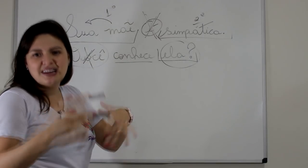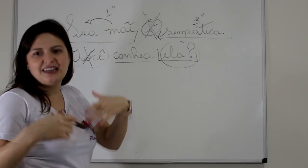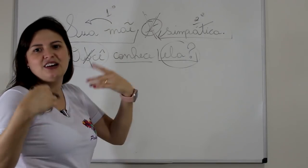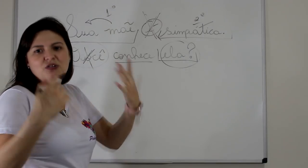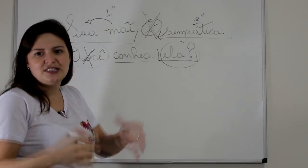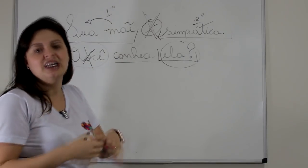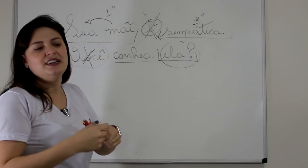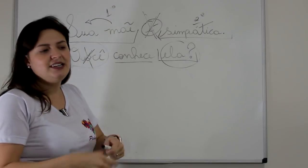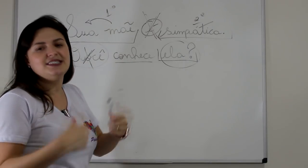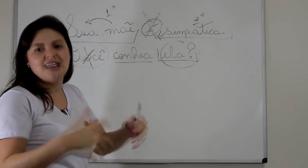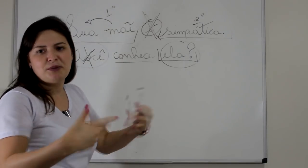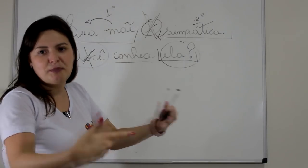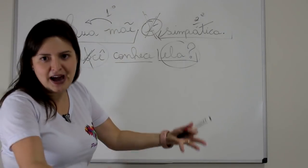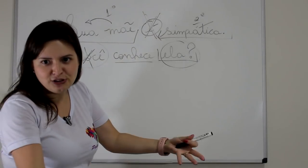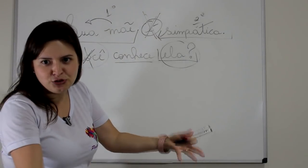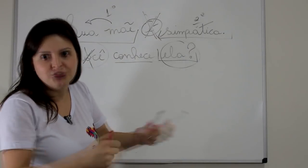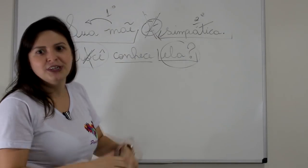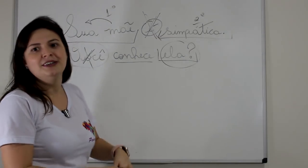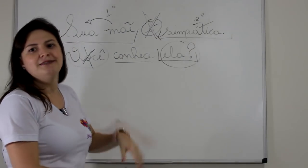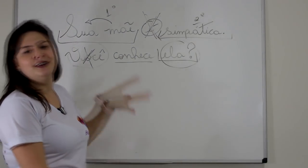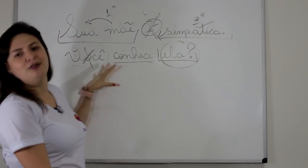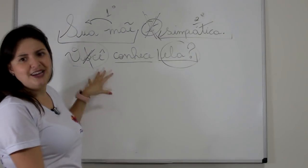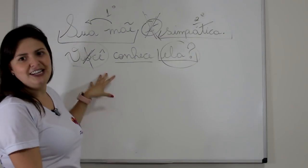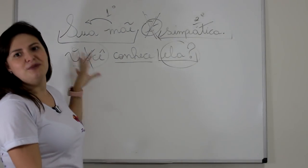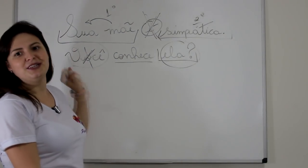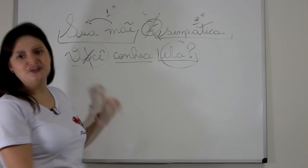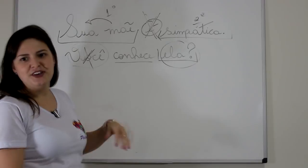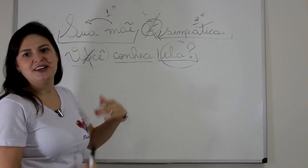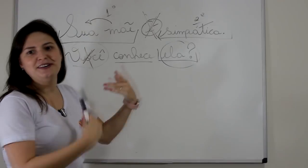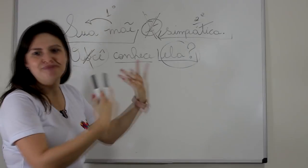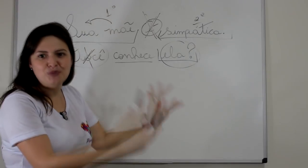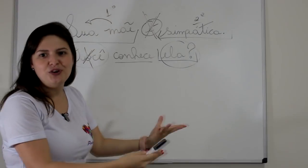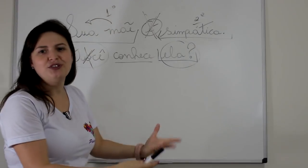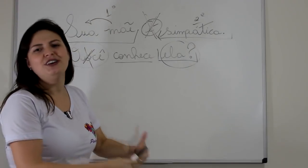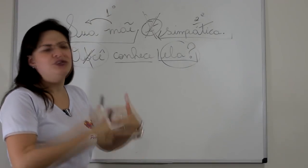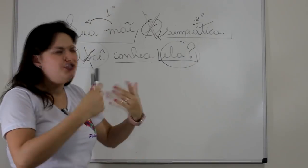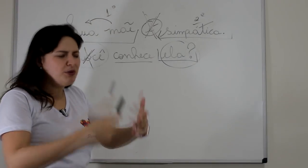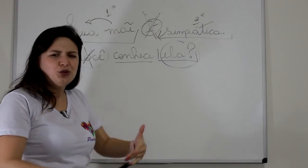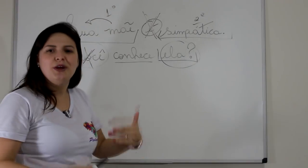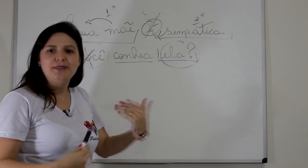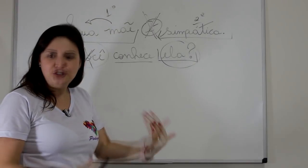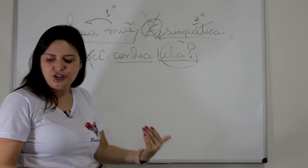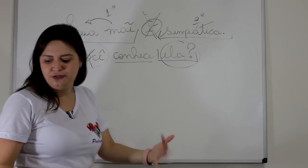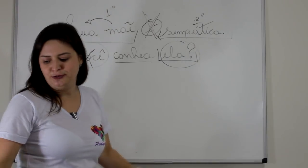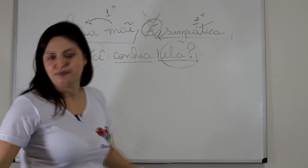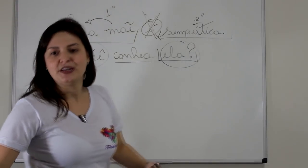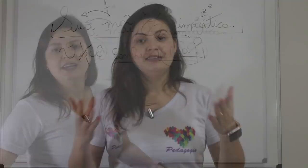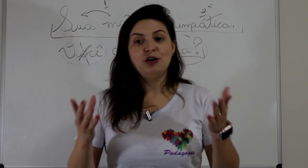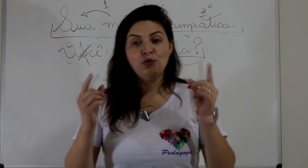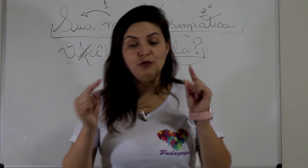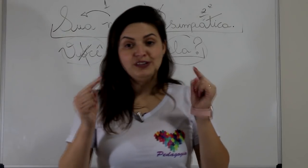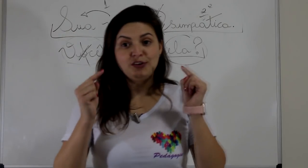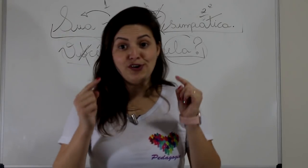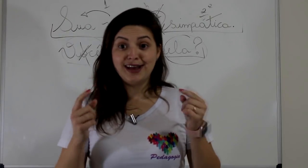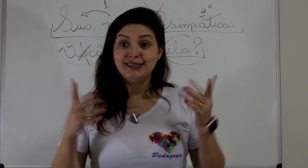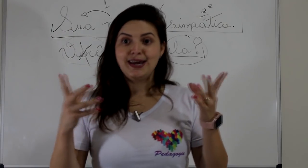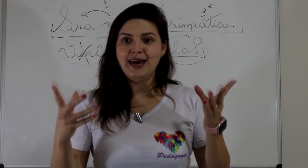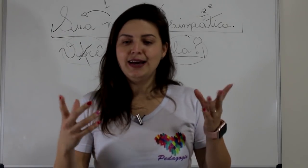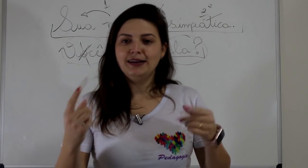Aquela coisa descer lá para baixo. Então, em Libras fica muito redundante, fica muito repetitivo. Então, o você conhece ela